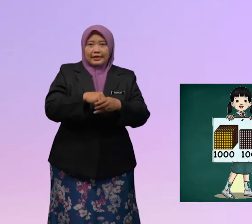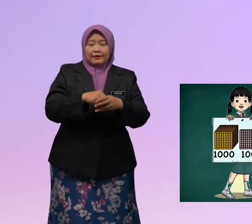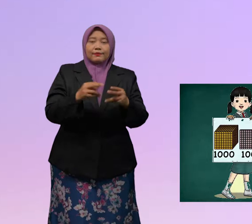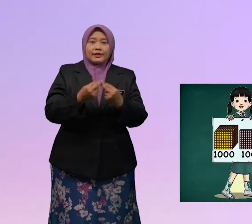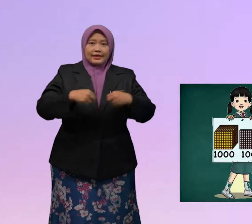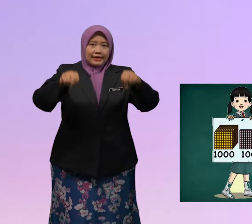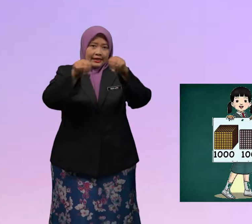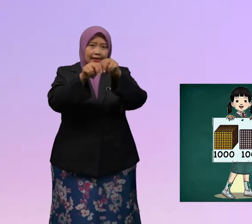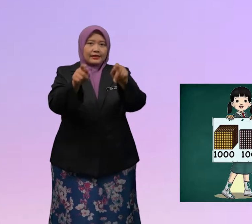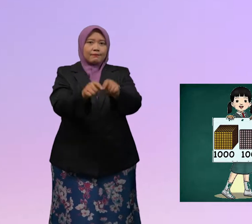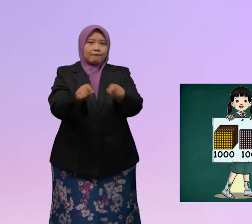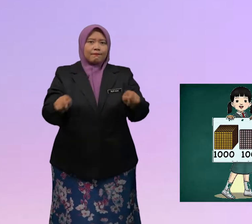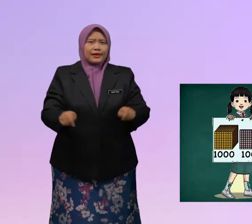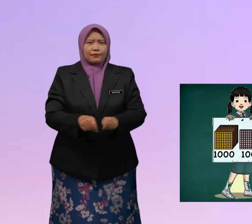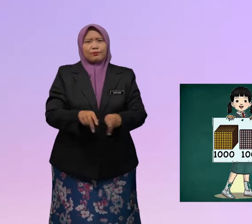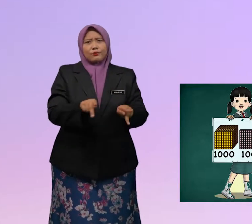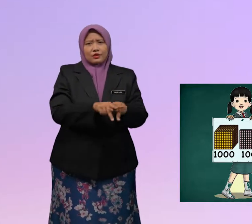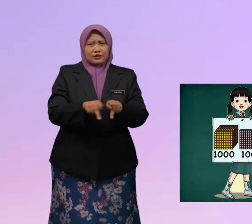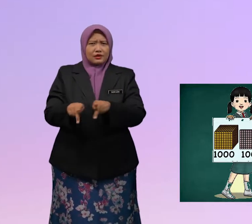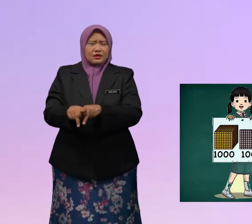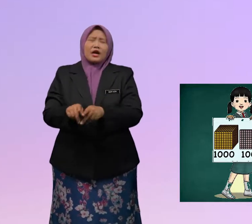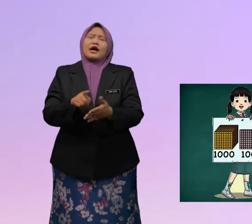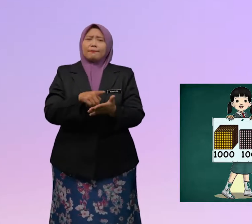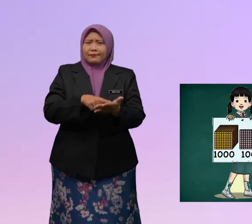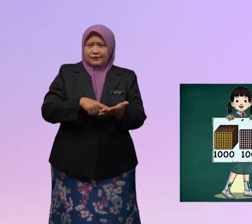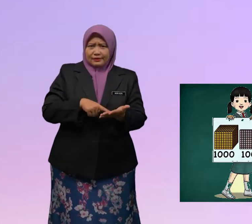Dalam nilai tempat pula, apa?